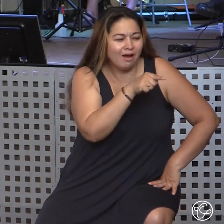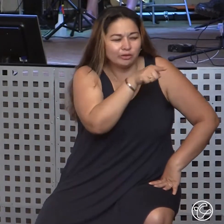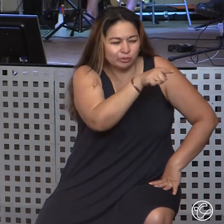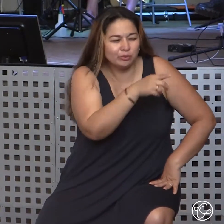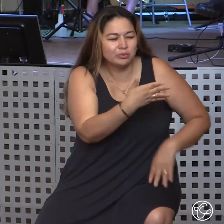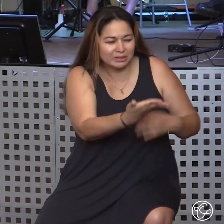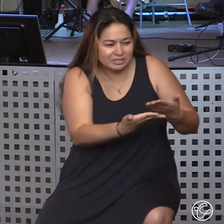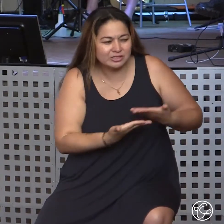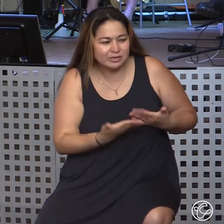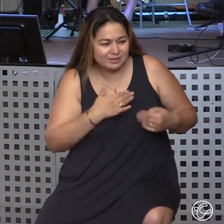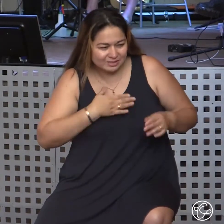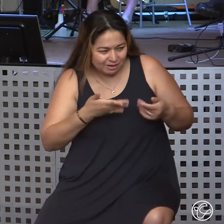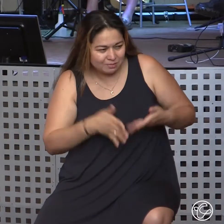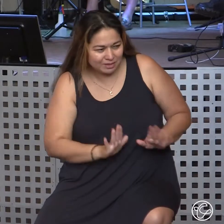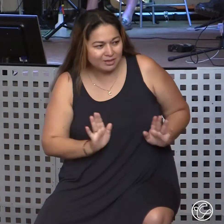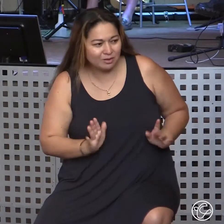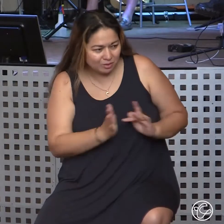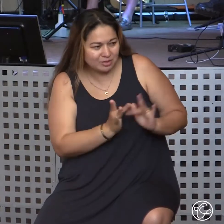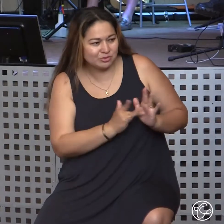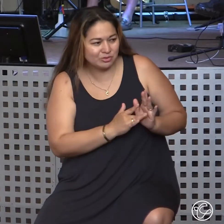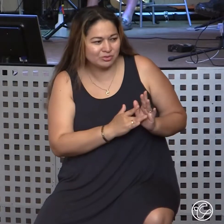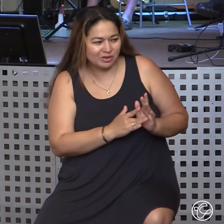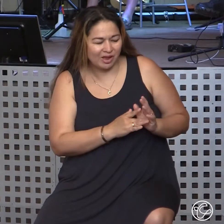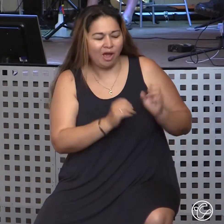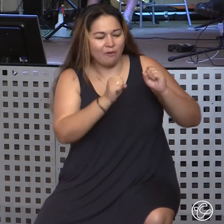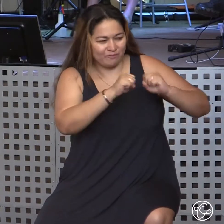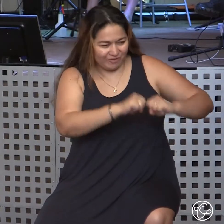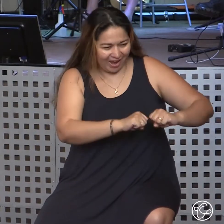y además funciona sola.